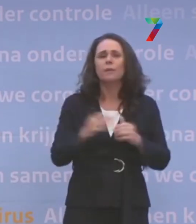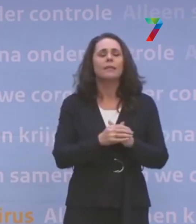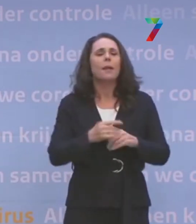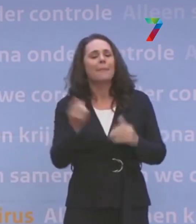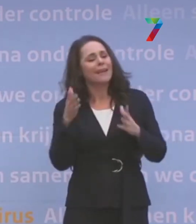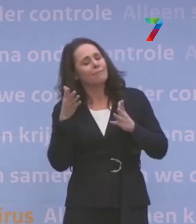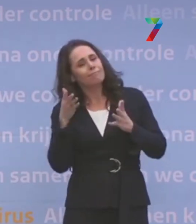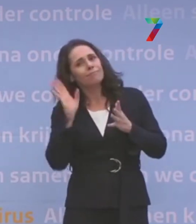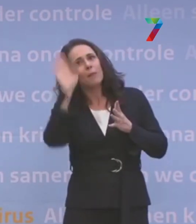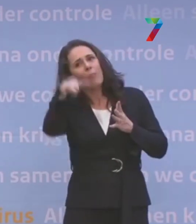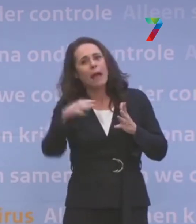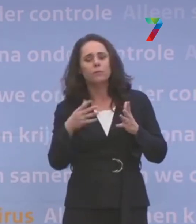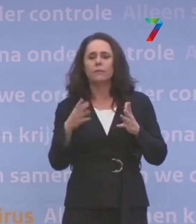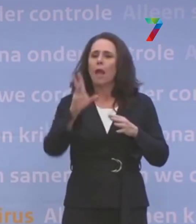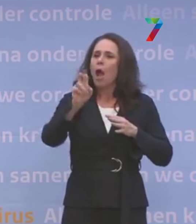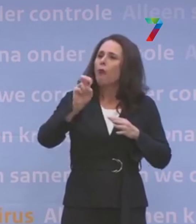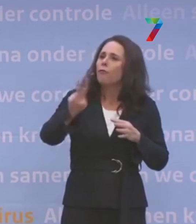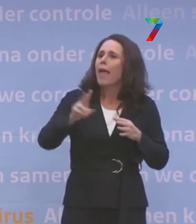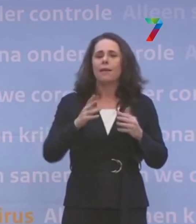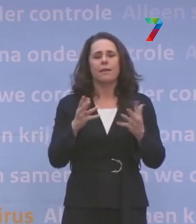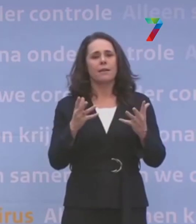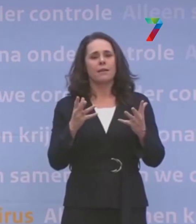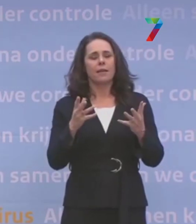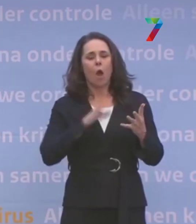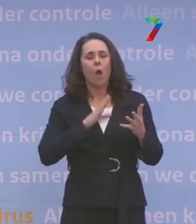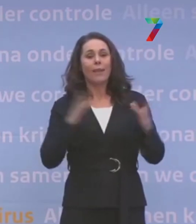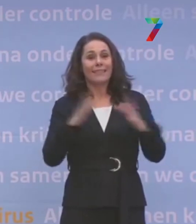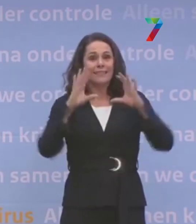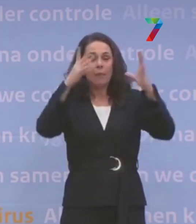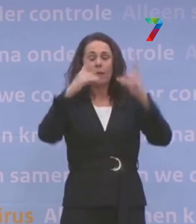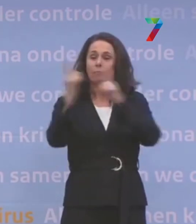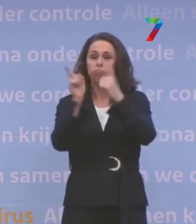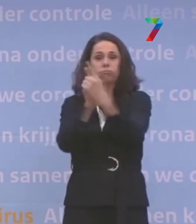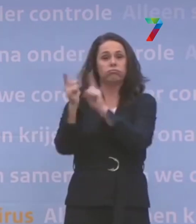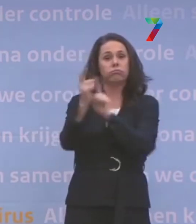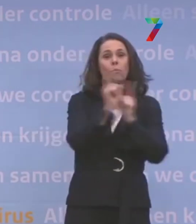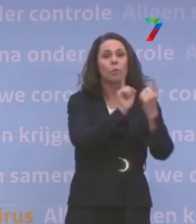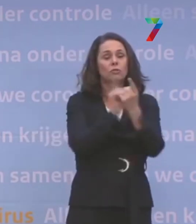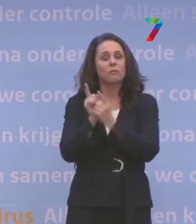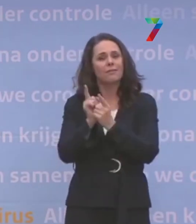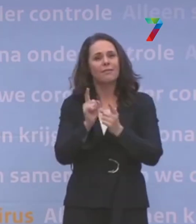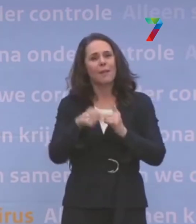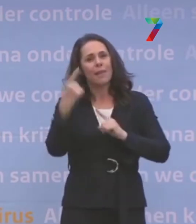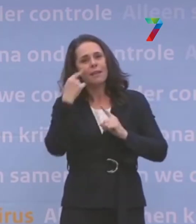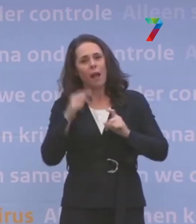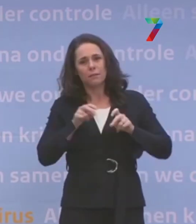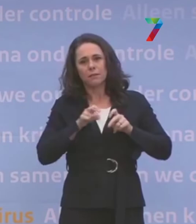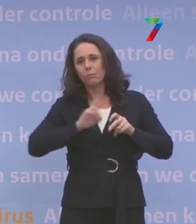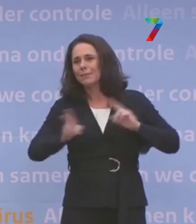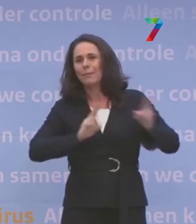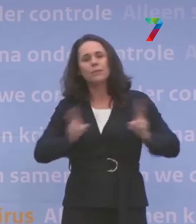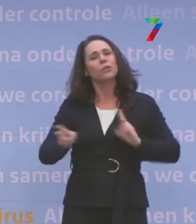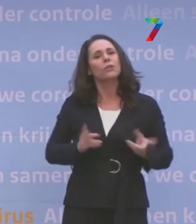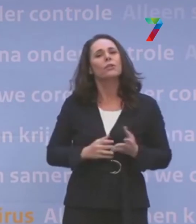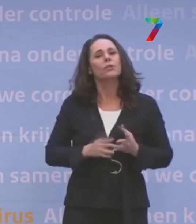meer het openbaar vervoer in. Dan botsen we ook sneller tegen elkaar op weer in de samenleving, met alle risico's dat het virus wordt overgedragen. Dus we moeten dit heel zorgvuldig